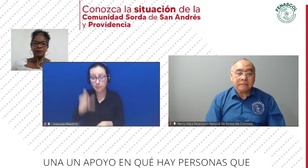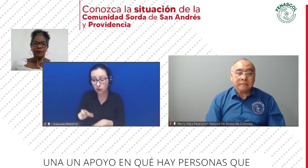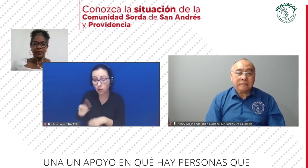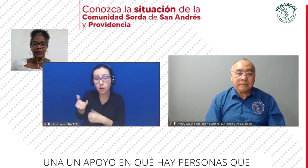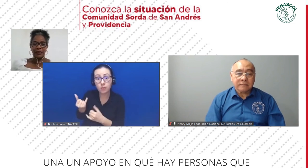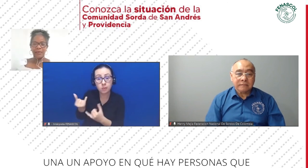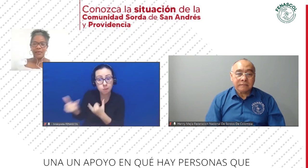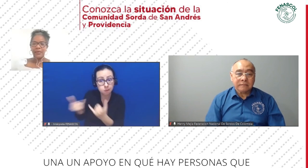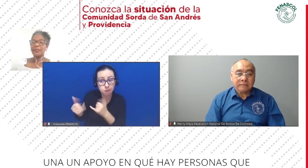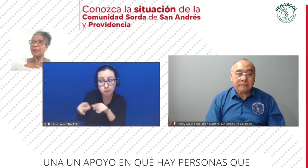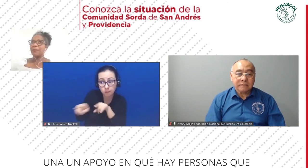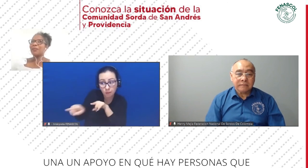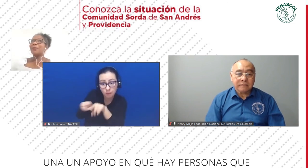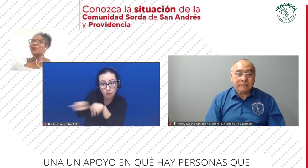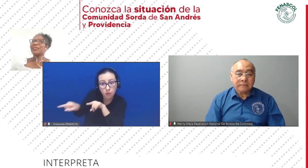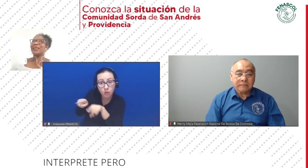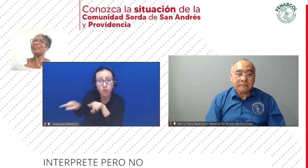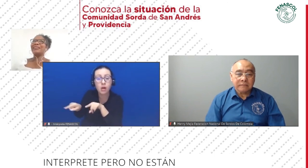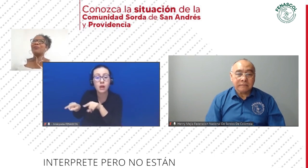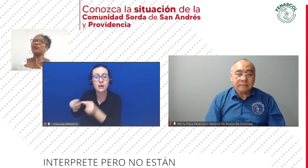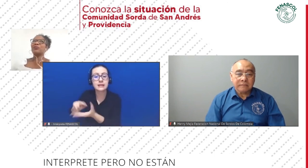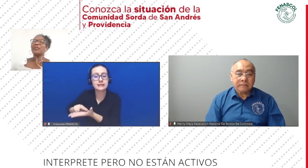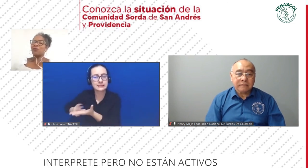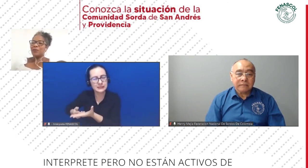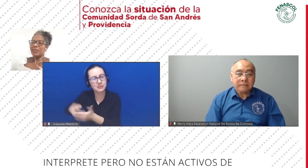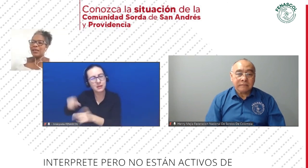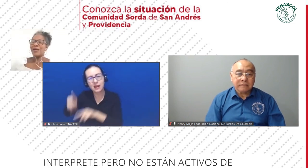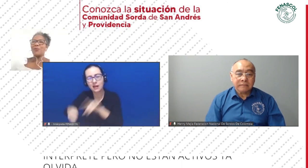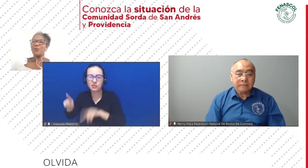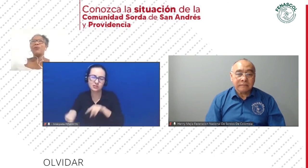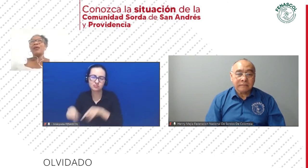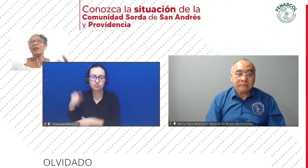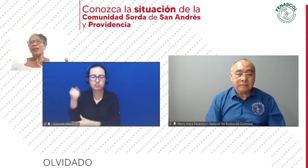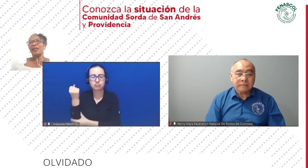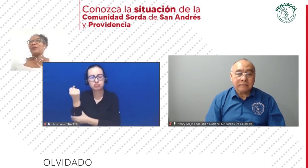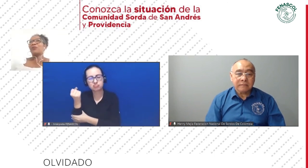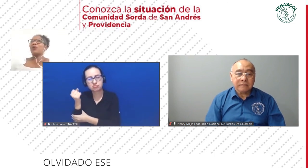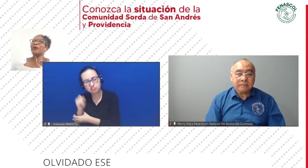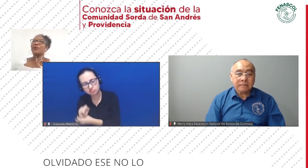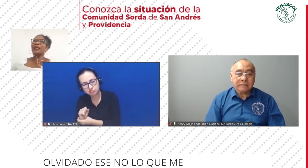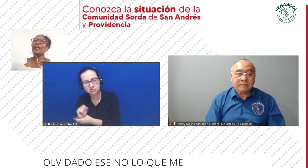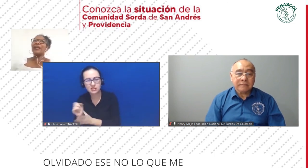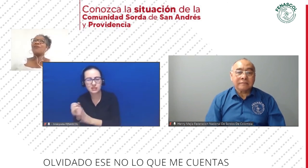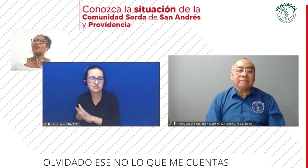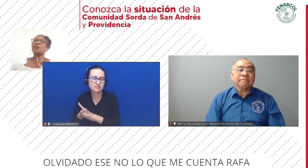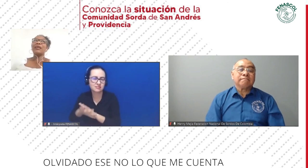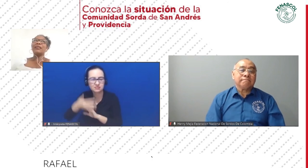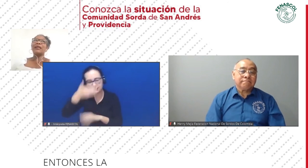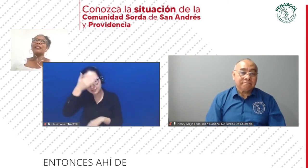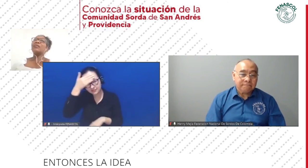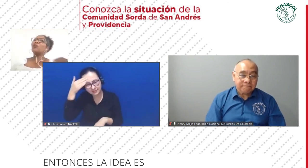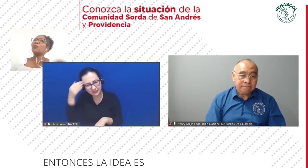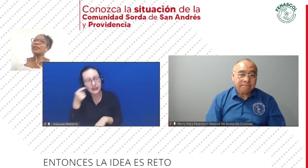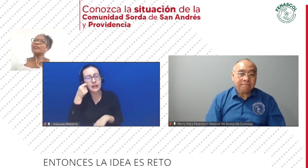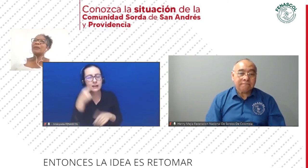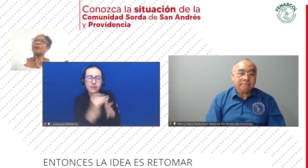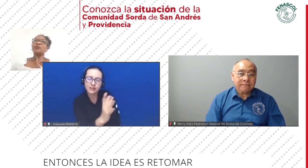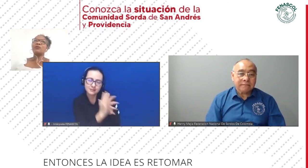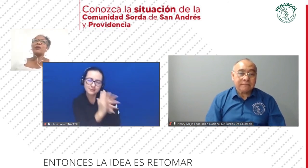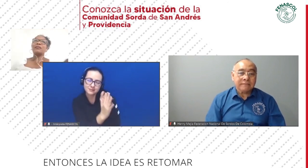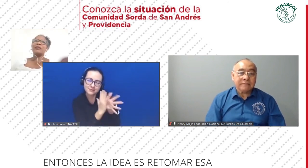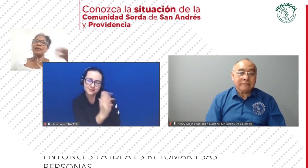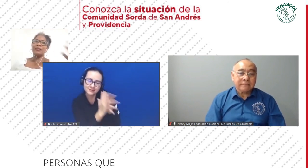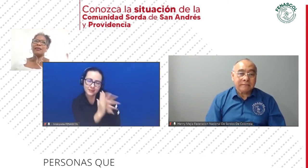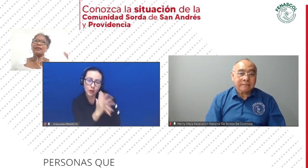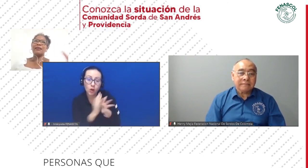que intérpretes pero no están activos se ha olvidado y según lo que me cuenta rafa en toda la idea de retomar esas